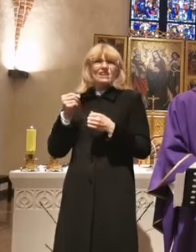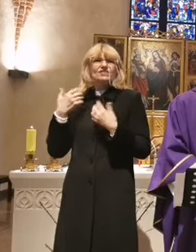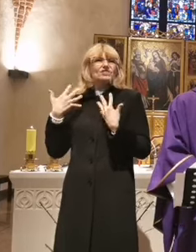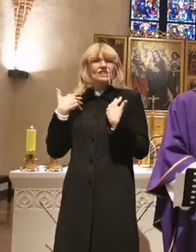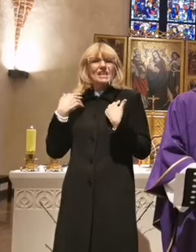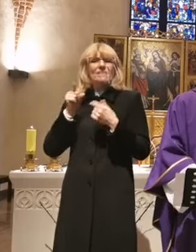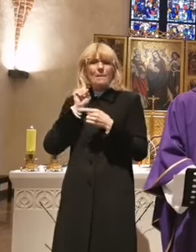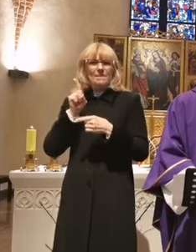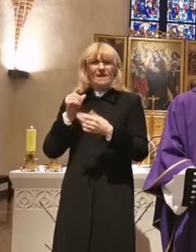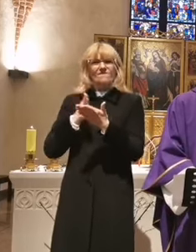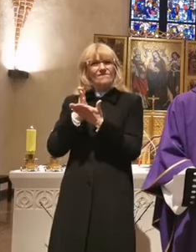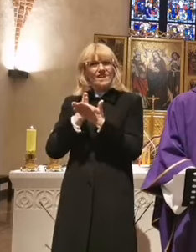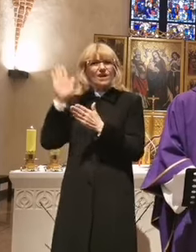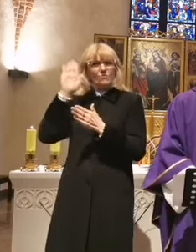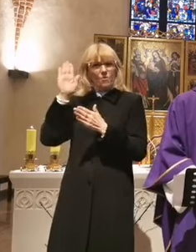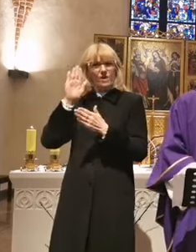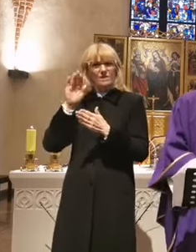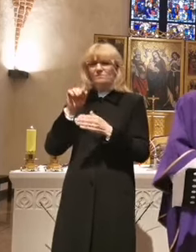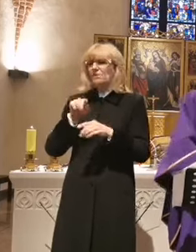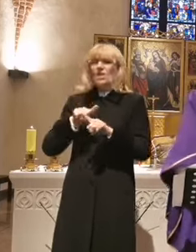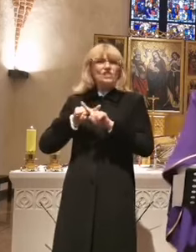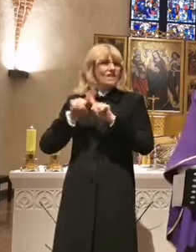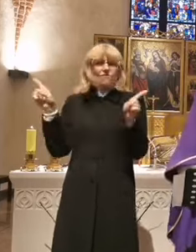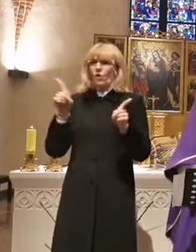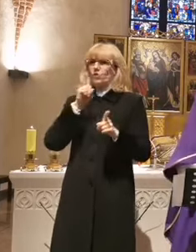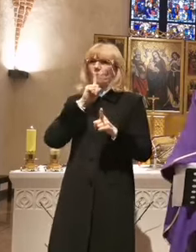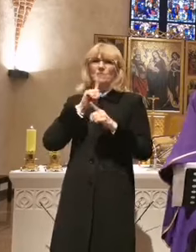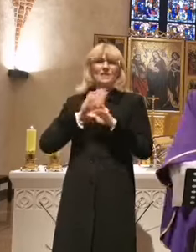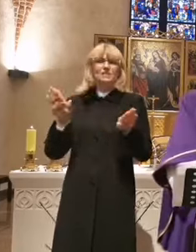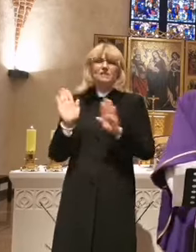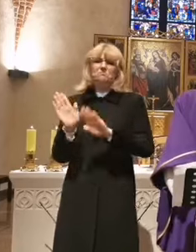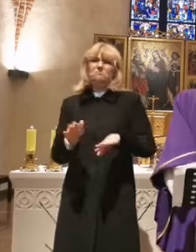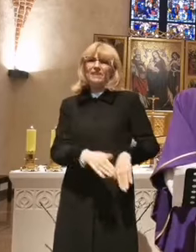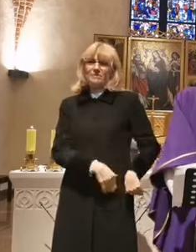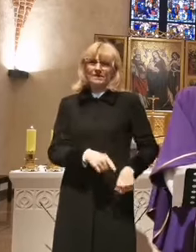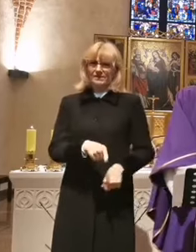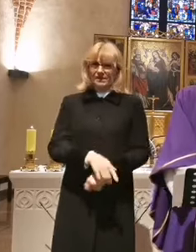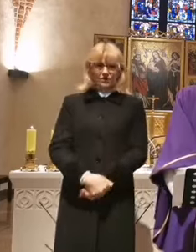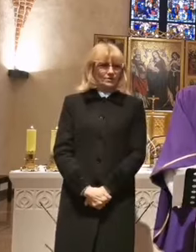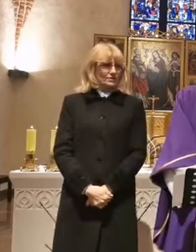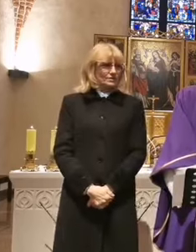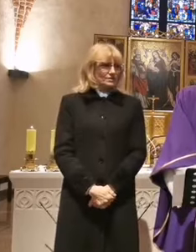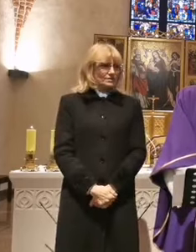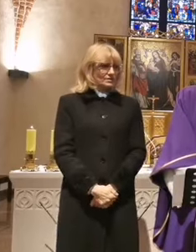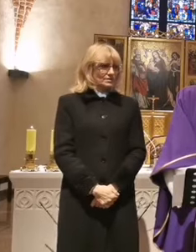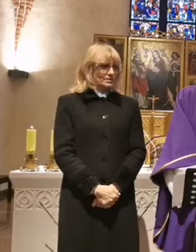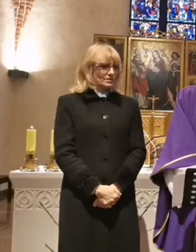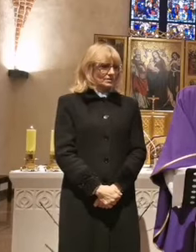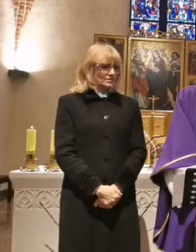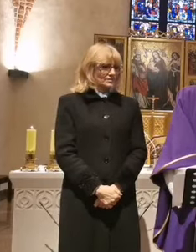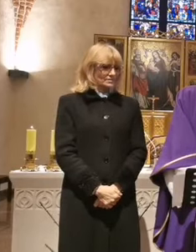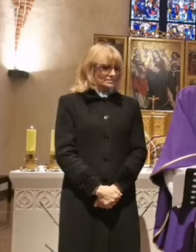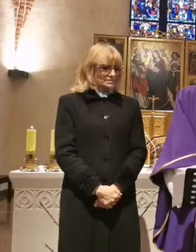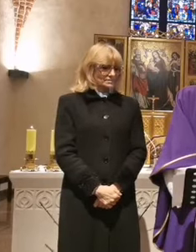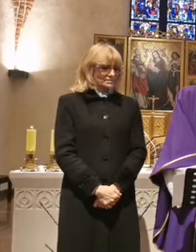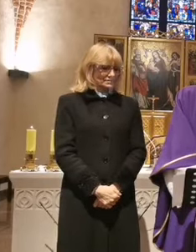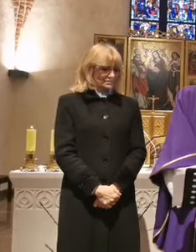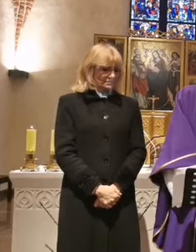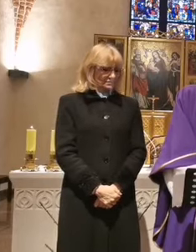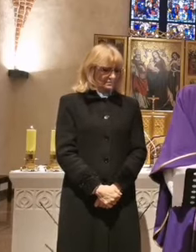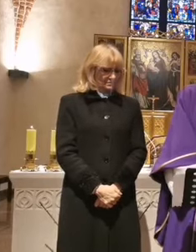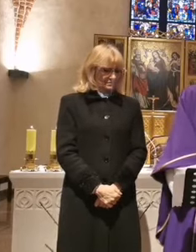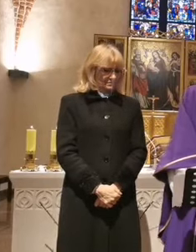milczeć. Anche nel Vangelo di oggi vediamo la visita di Gesù a Gerusalemme, la casa